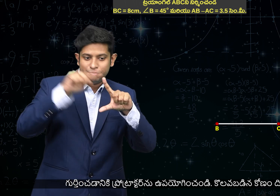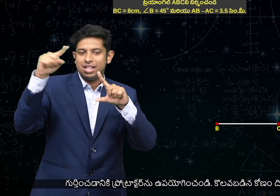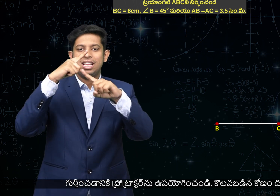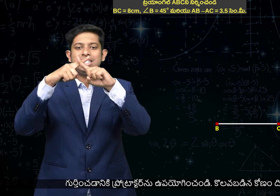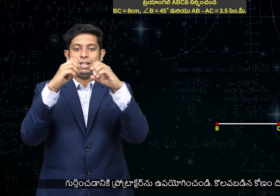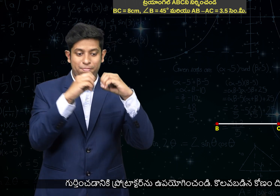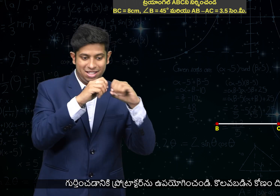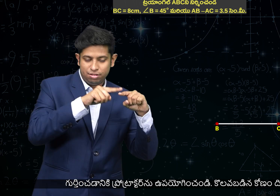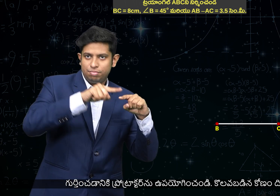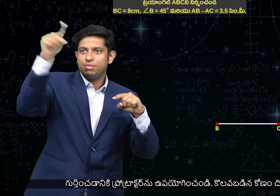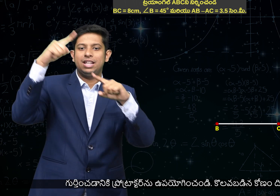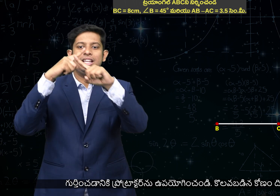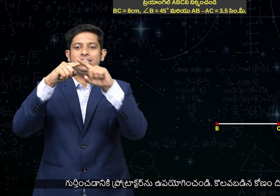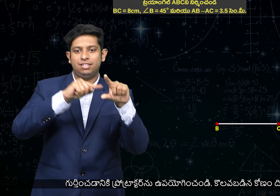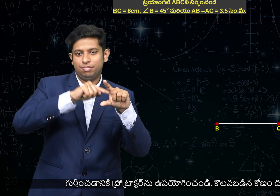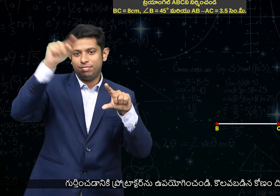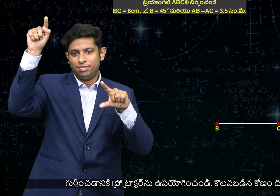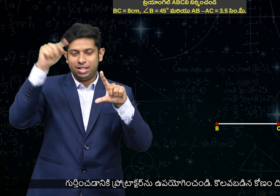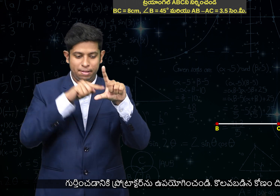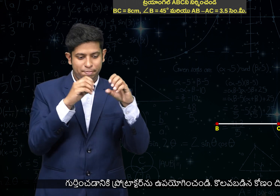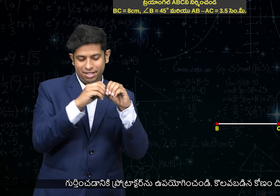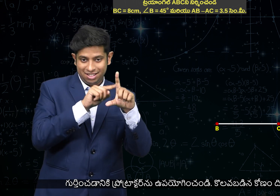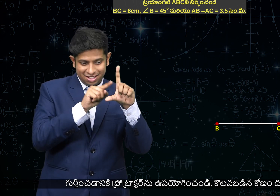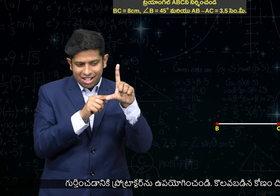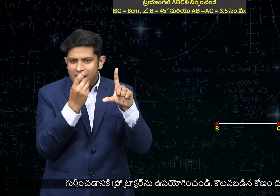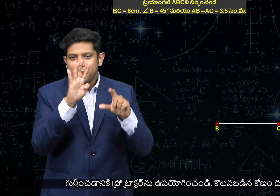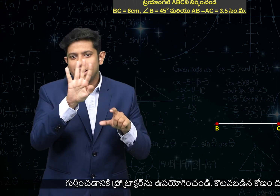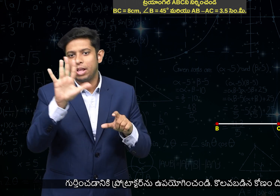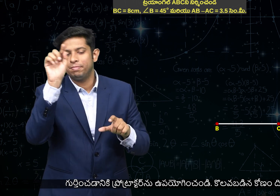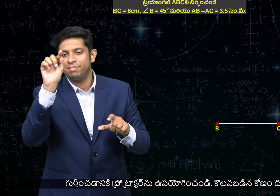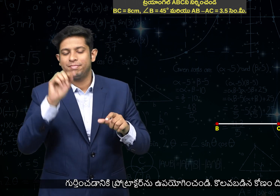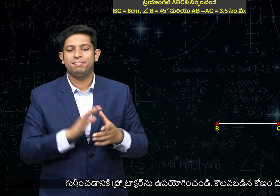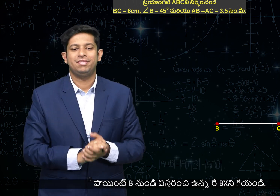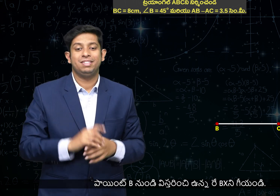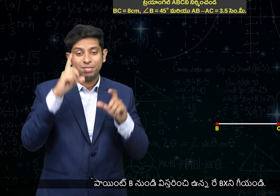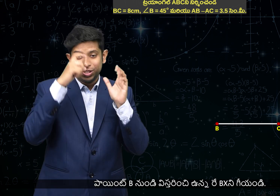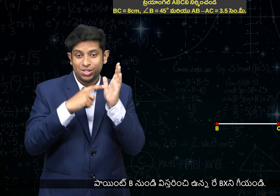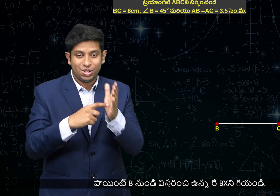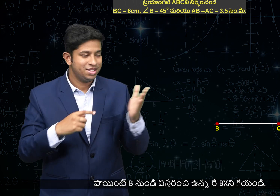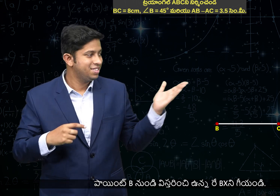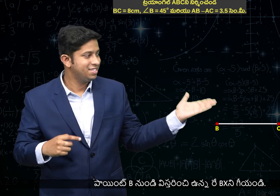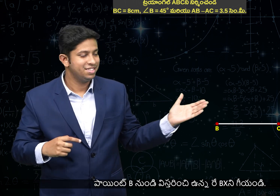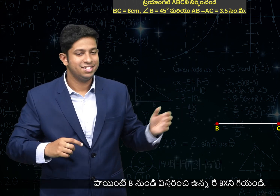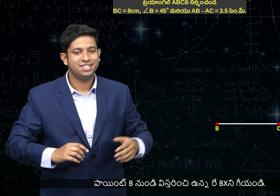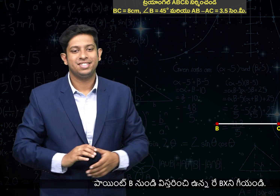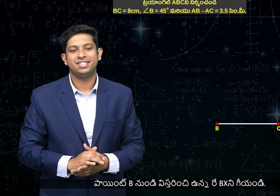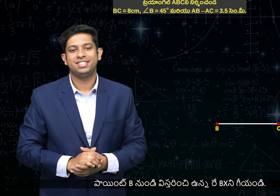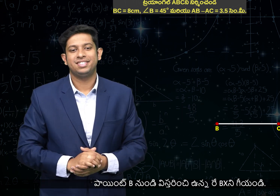గుర్తించడానికి ప్రొట్రాక్టర్ను ఉపయోగించండి. కొలవబడిన కోణం దిశలో పాయింట్ బి నుండి విస్తరించి ఉన్న